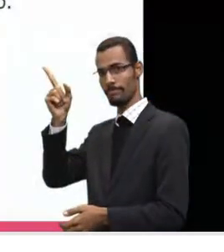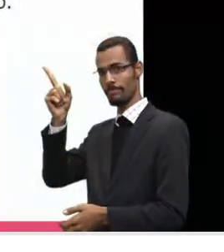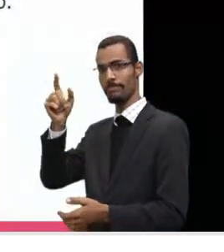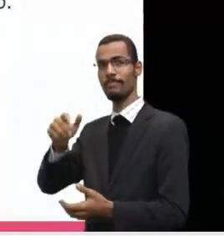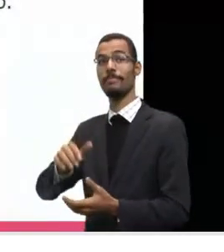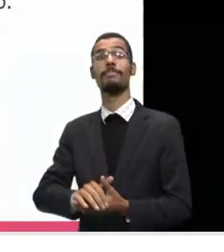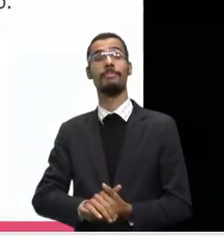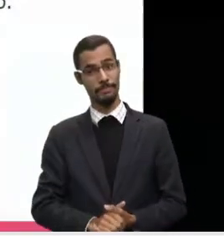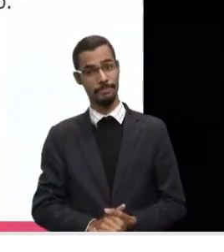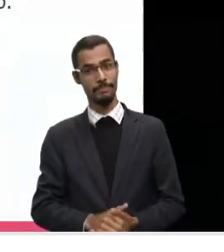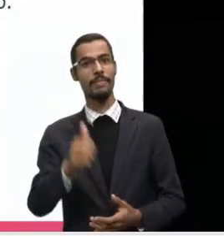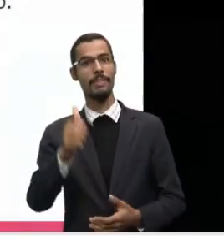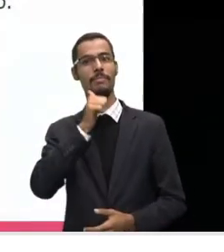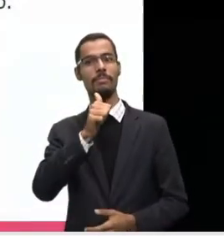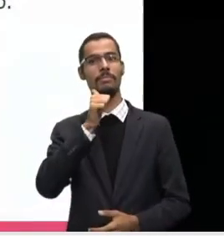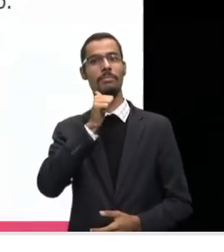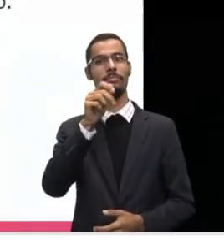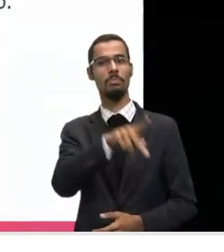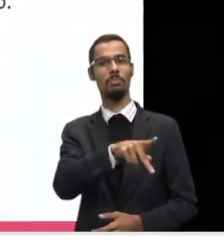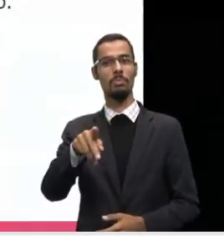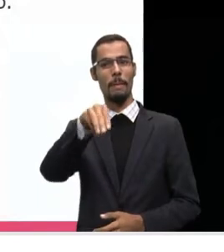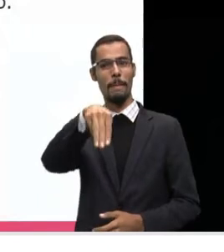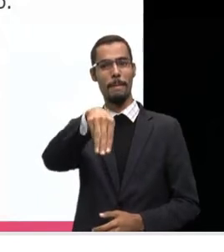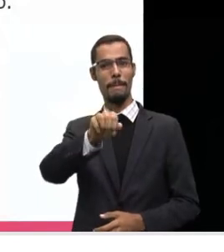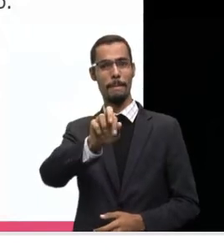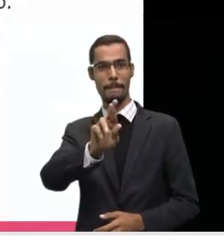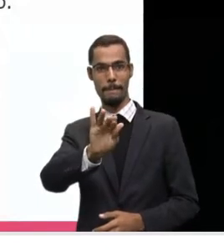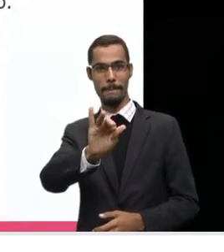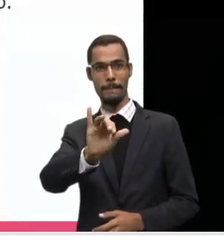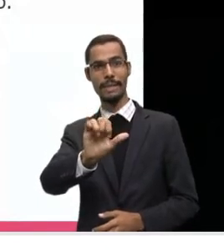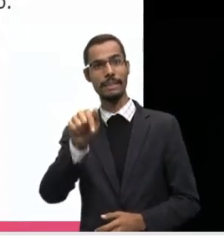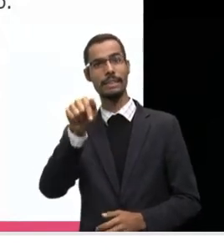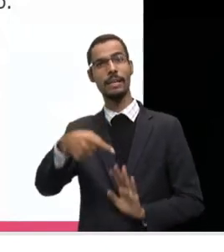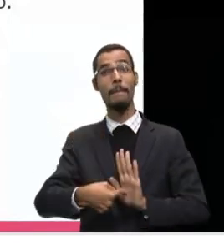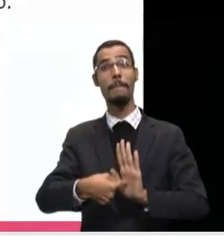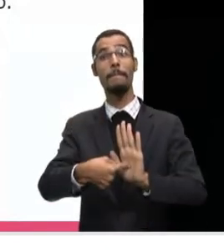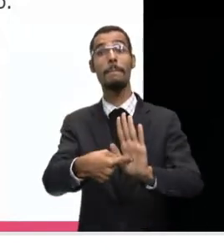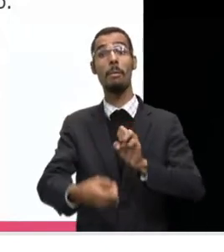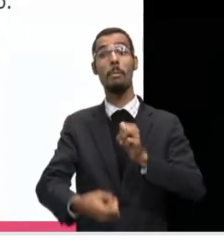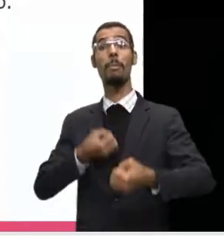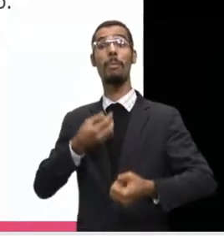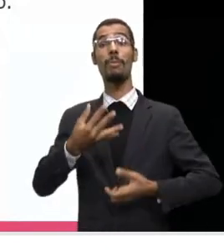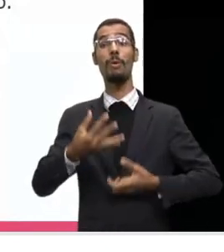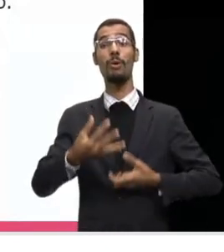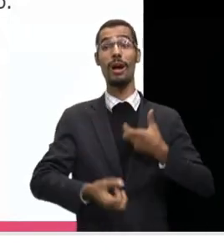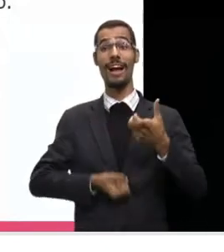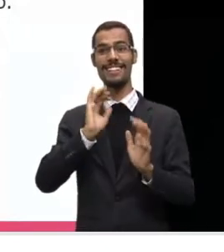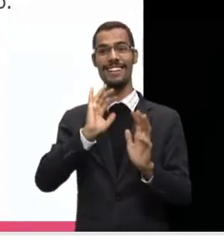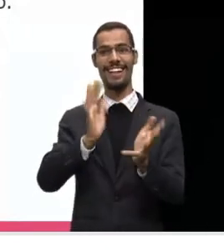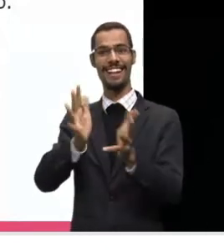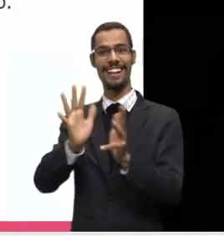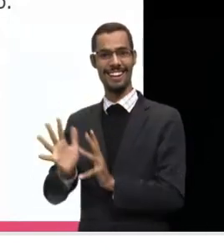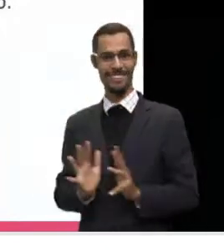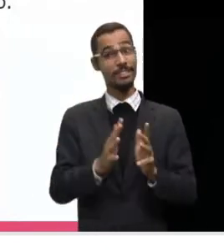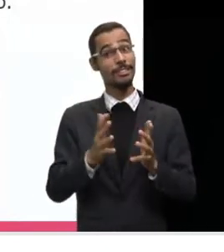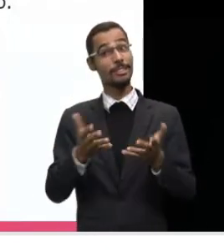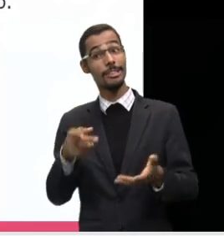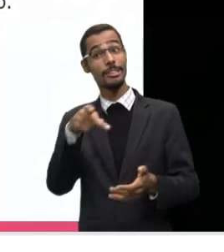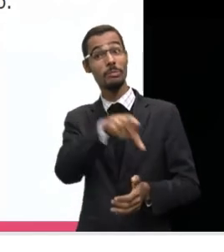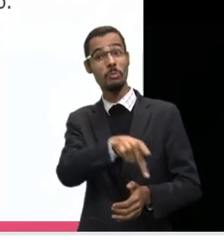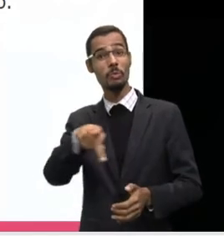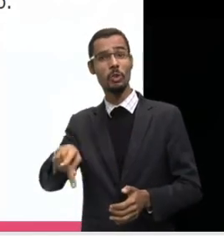temos a professora Maria, ela vai apresentar uma poesia em Libras. No entanto, a